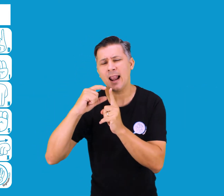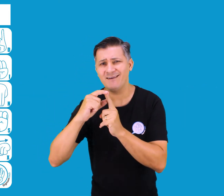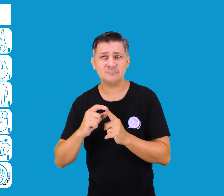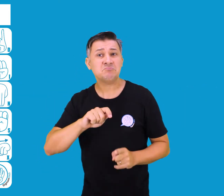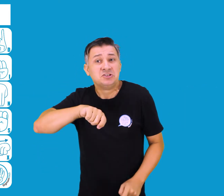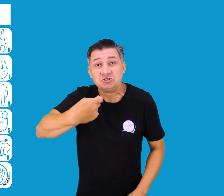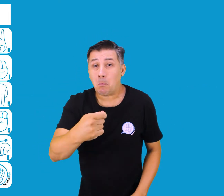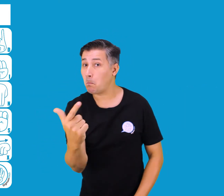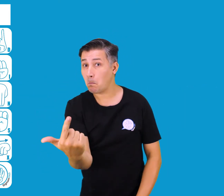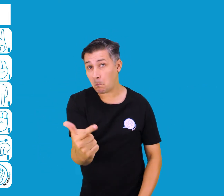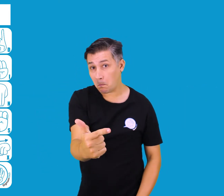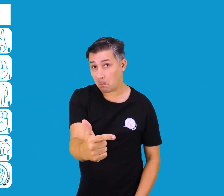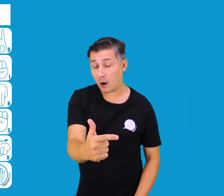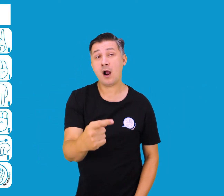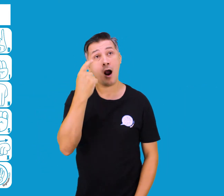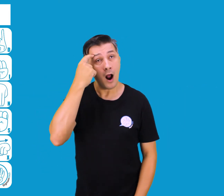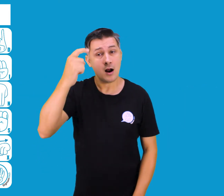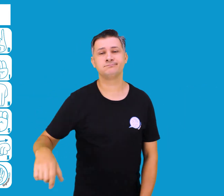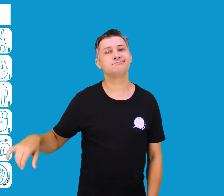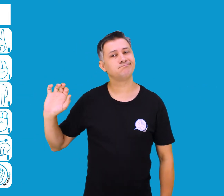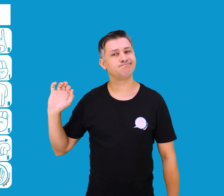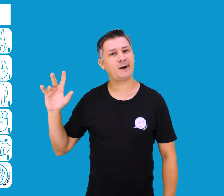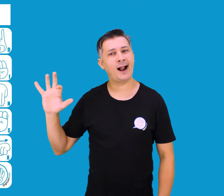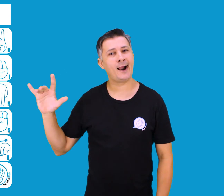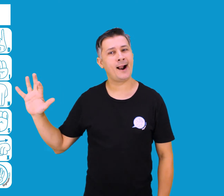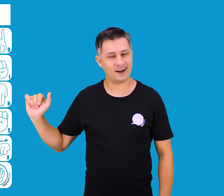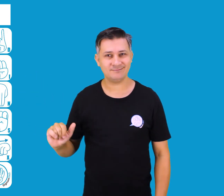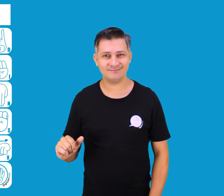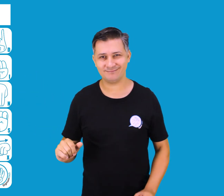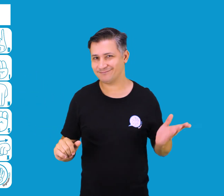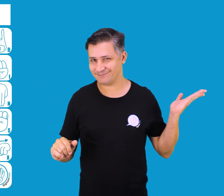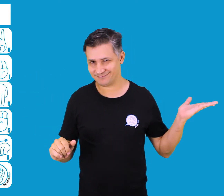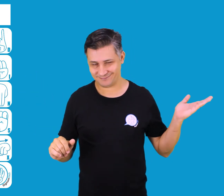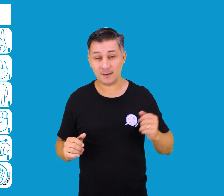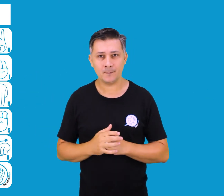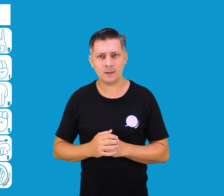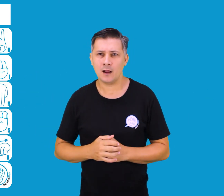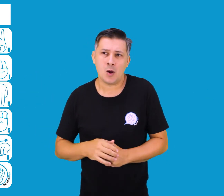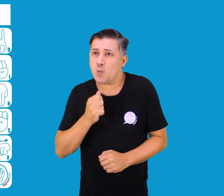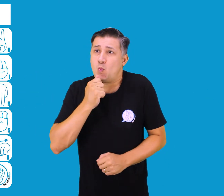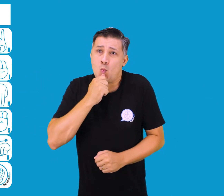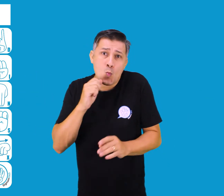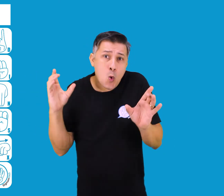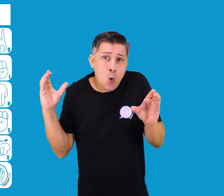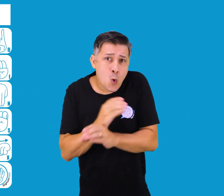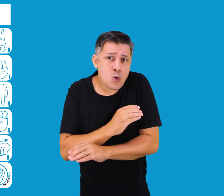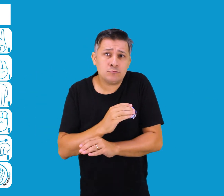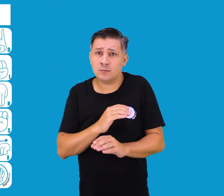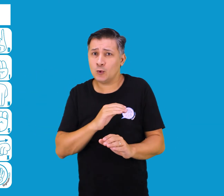a soletração das palavras cujos sinais ainda não existem em Libras. Não foram convencionalizados